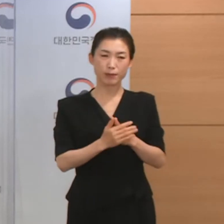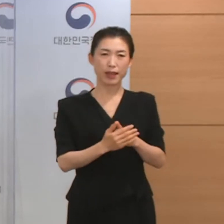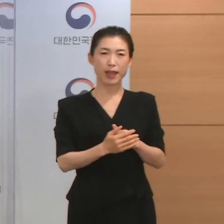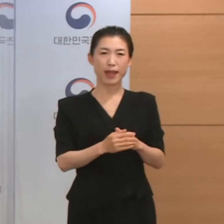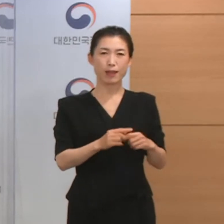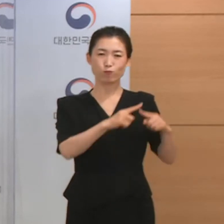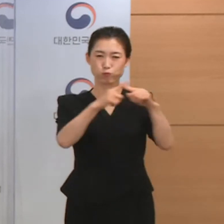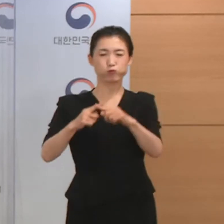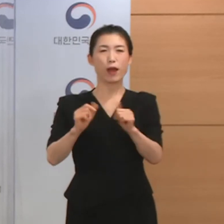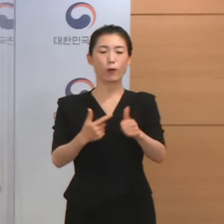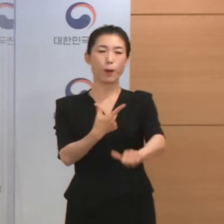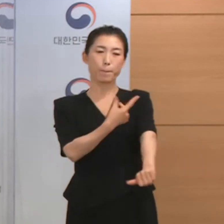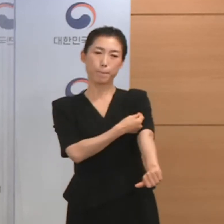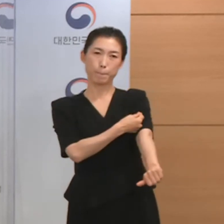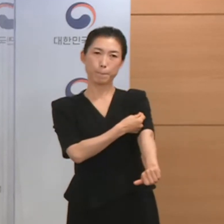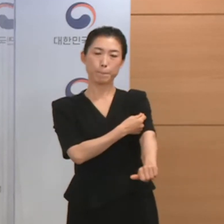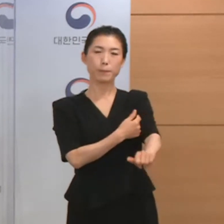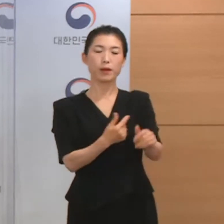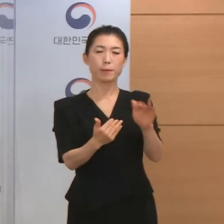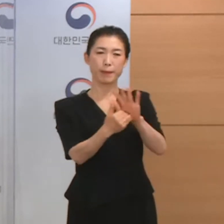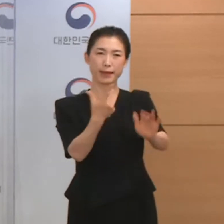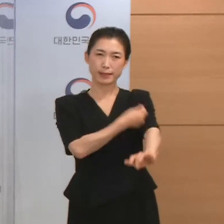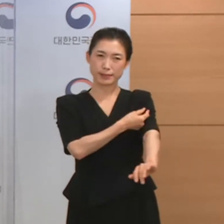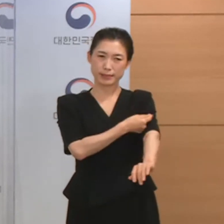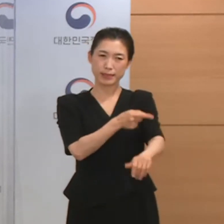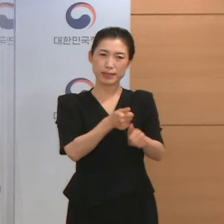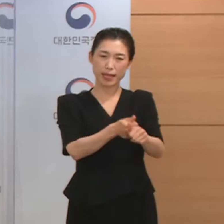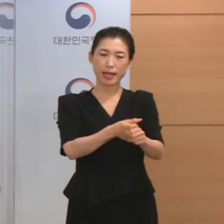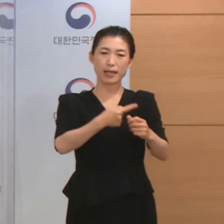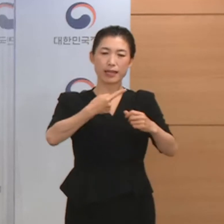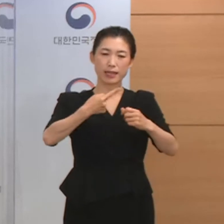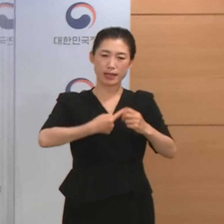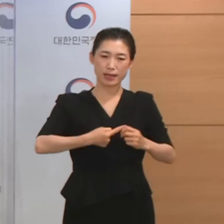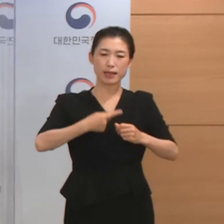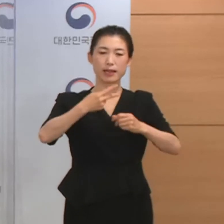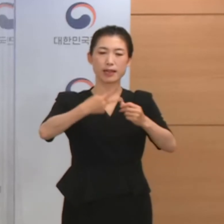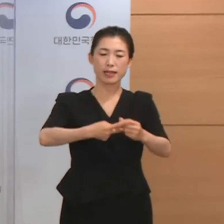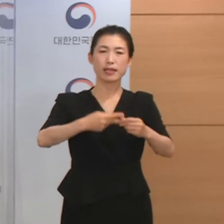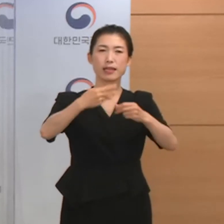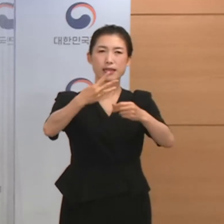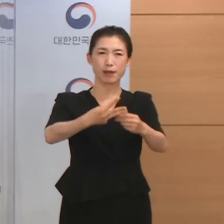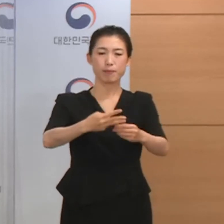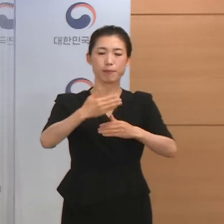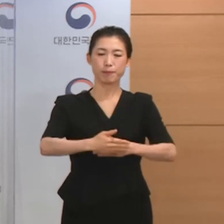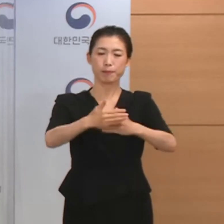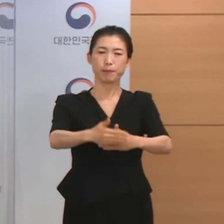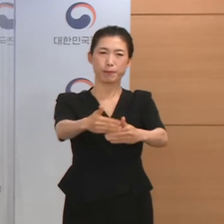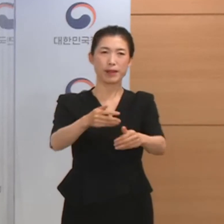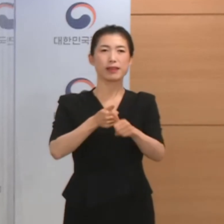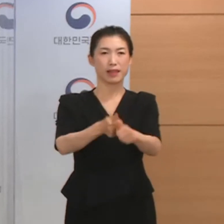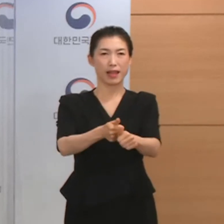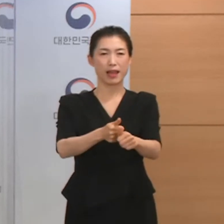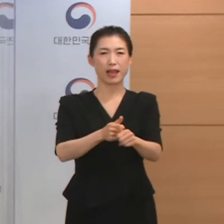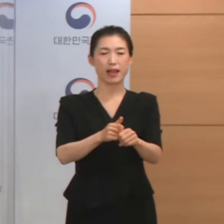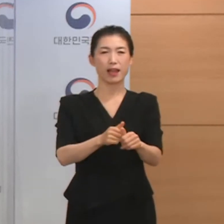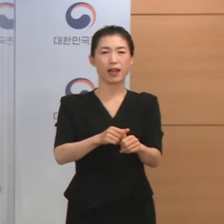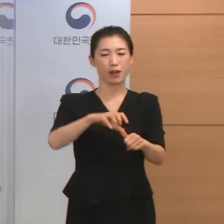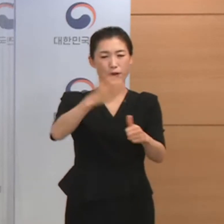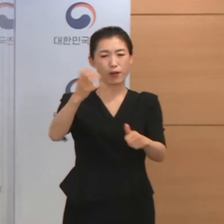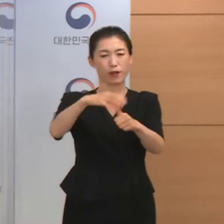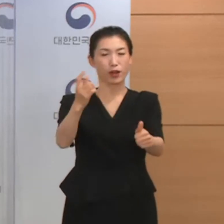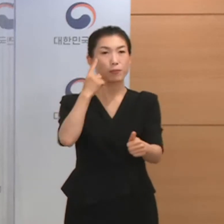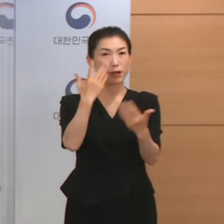따라 크게 세 단계로 구별해서 방역조치의 완화를 추진하겠다고 설명드리고 있습니다. 그리고 각